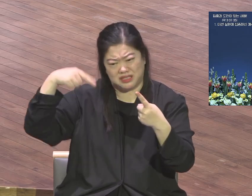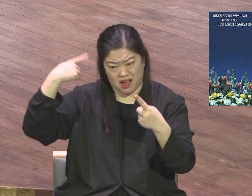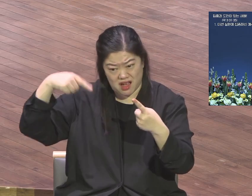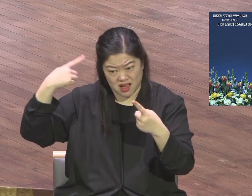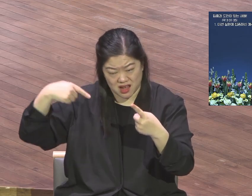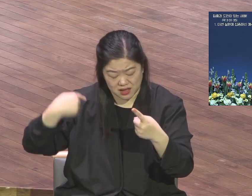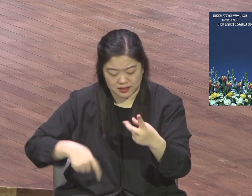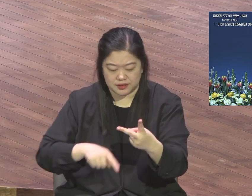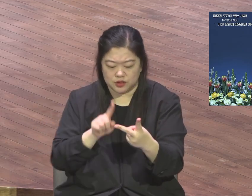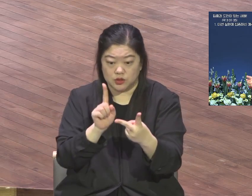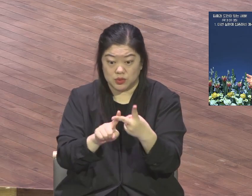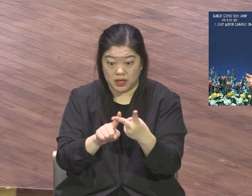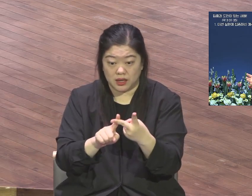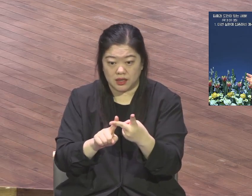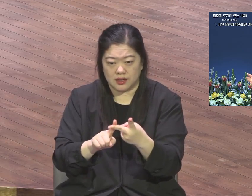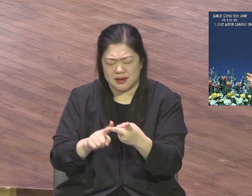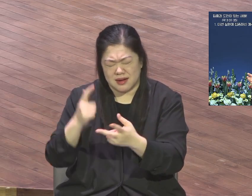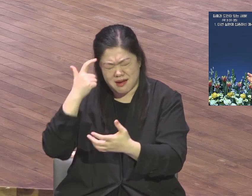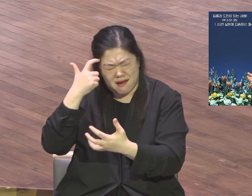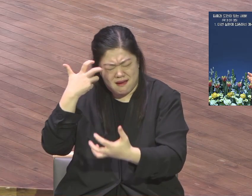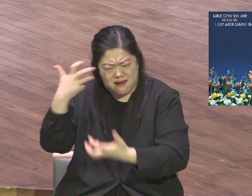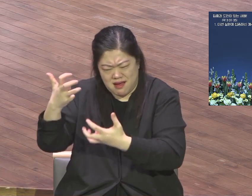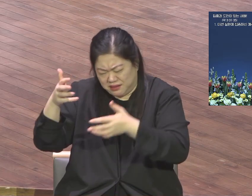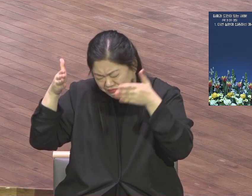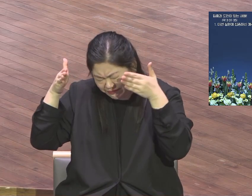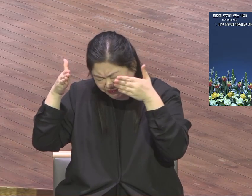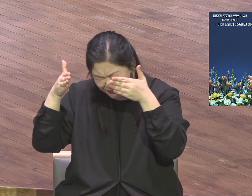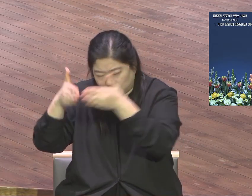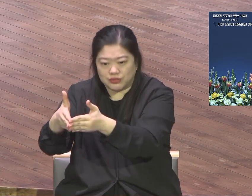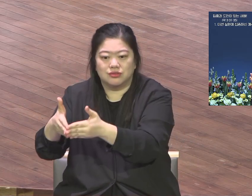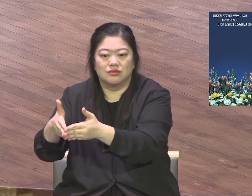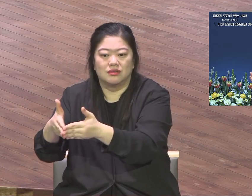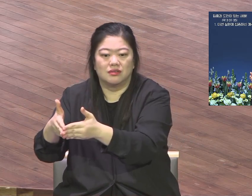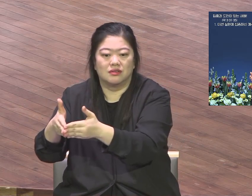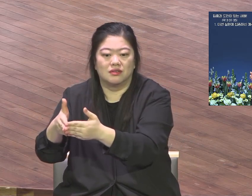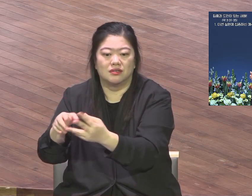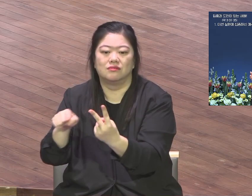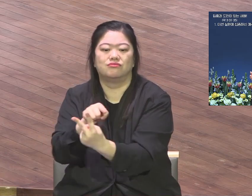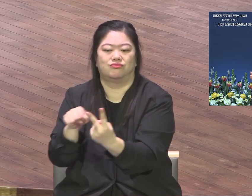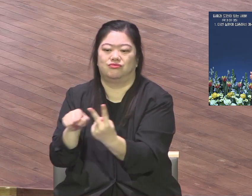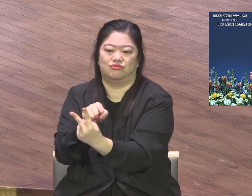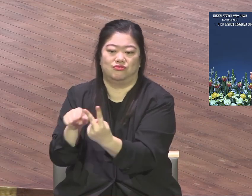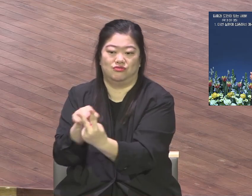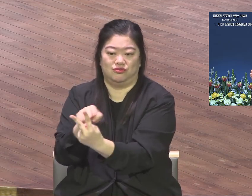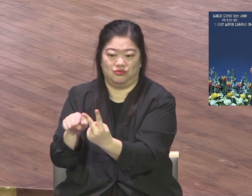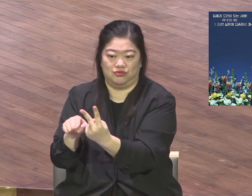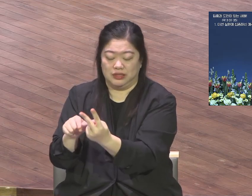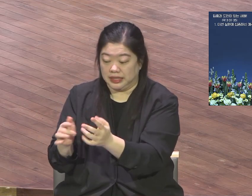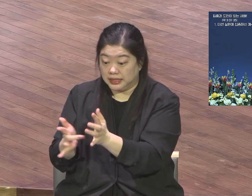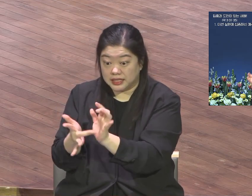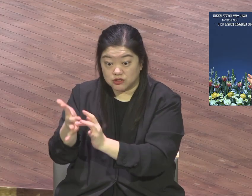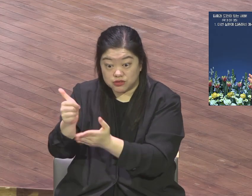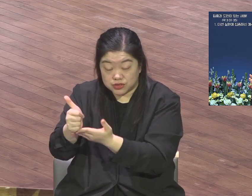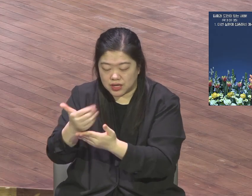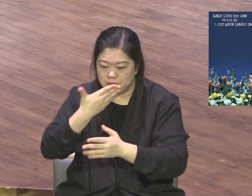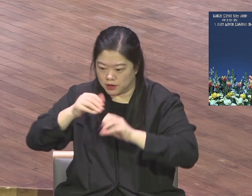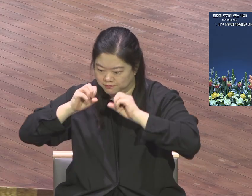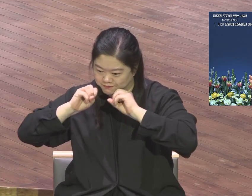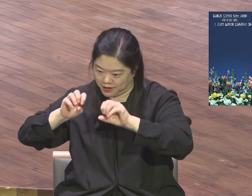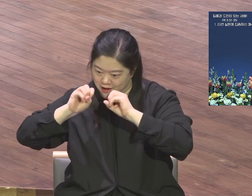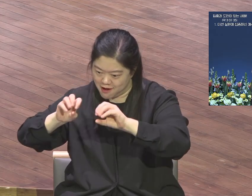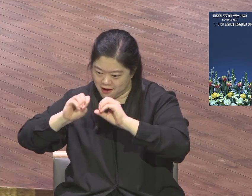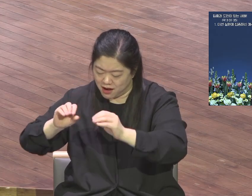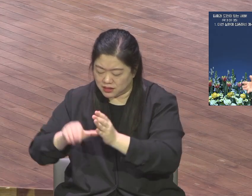예를 들면 엄청난 집중을 했다는 것입니다. 복음 사역하는데 예수님이 미션 가지고 이 선교사 사명